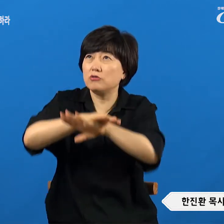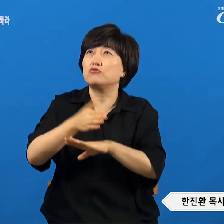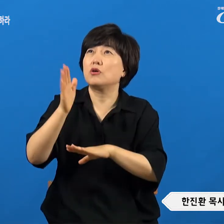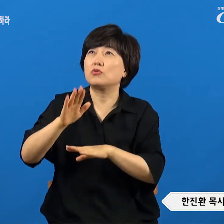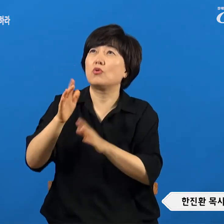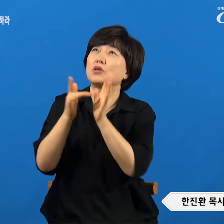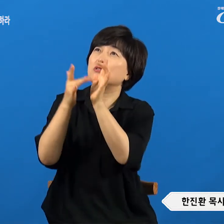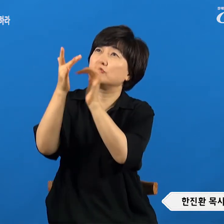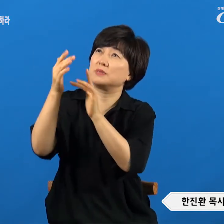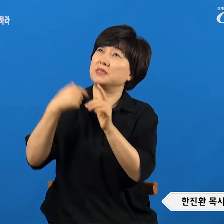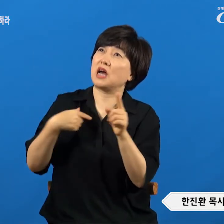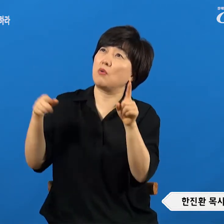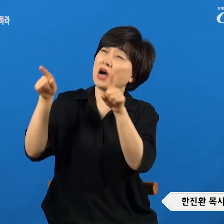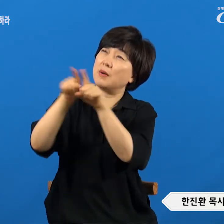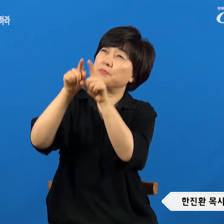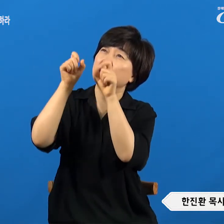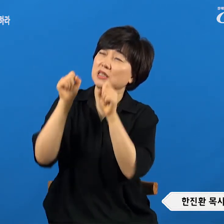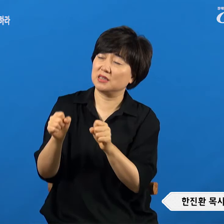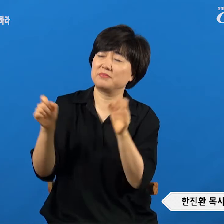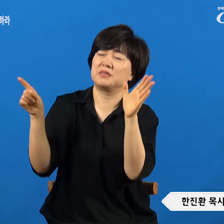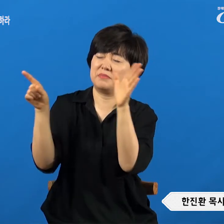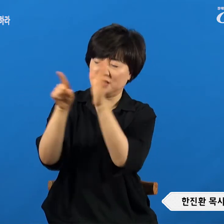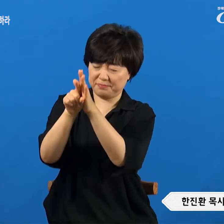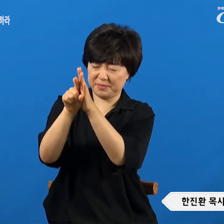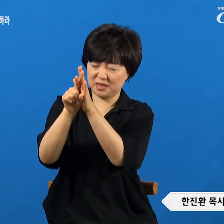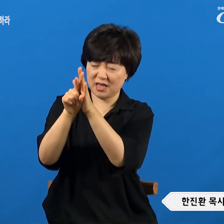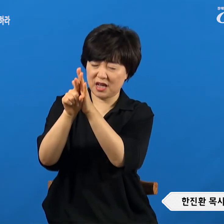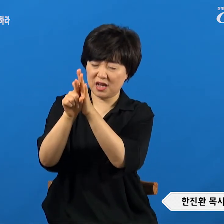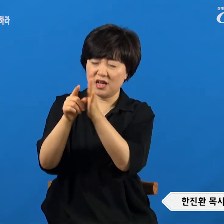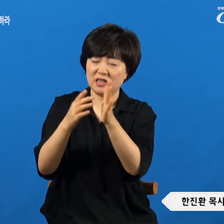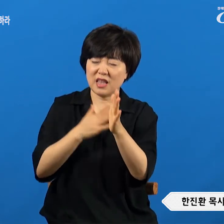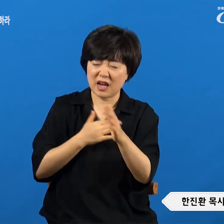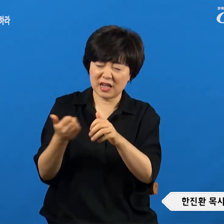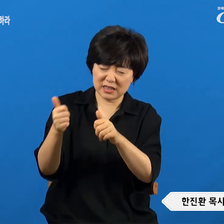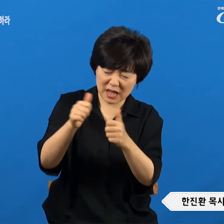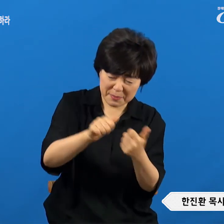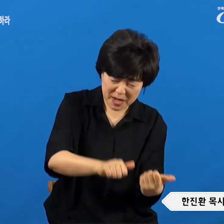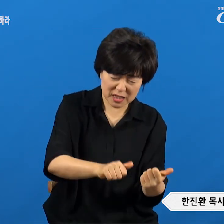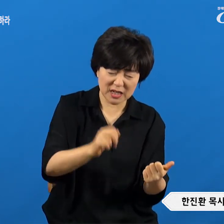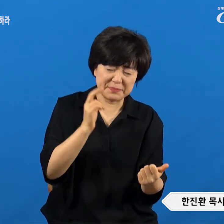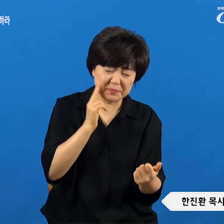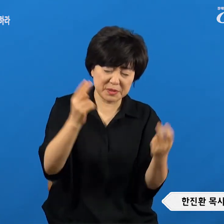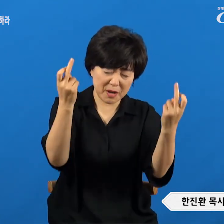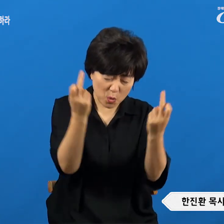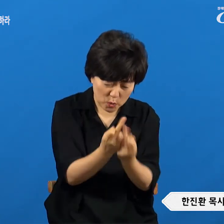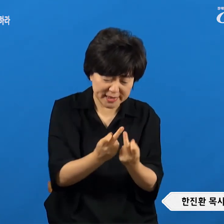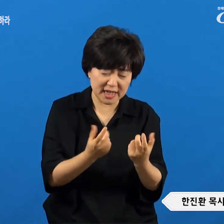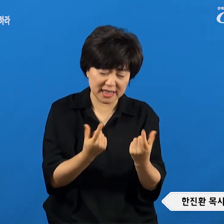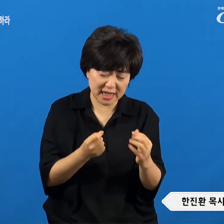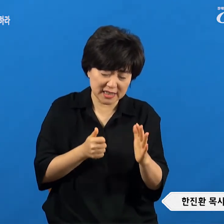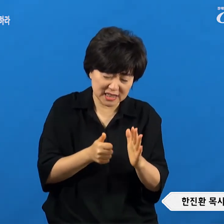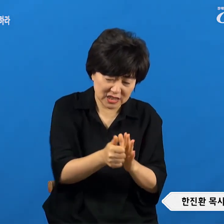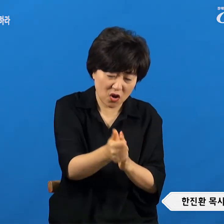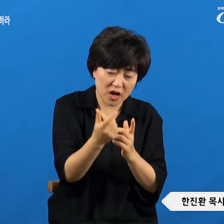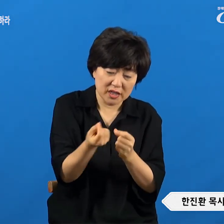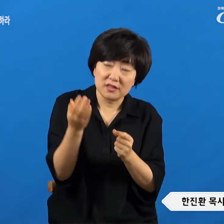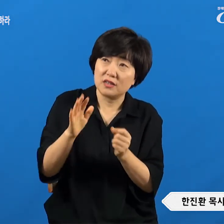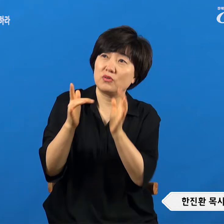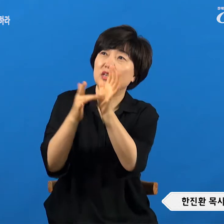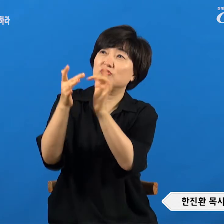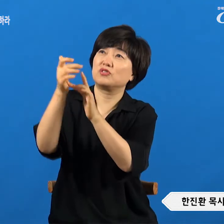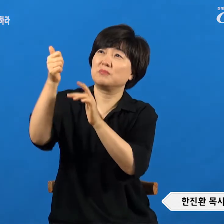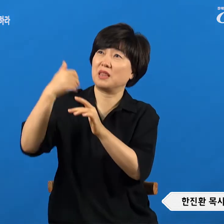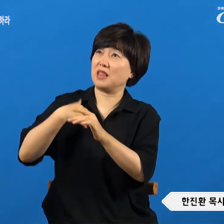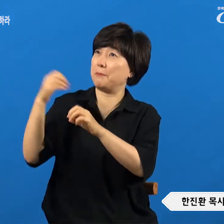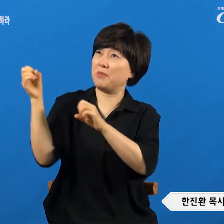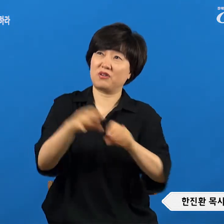주님이 나와 함께 계시는 것을 믿습니다. 내가 사망의 음침한 골짜기를 지나는 것 같아도 주님께서 나를